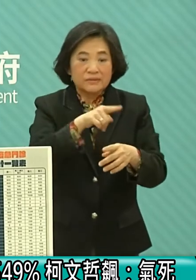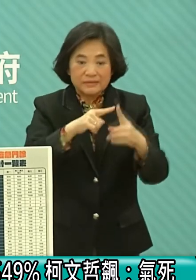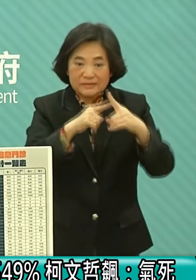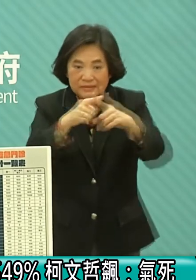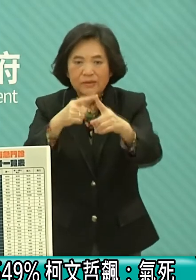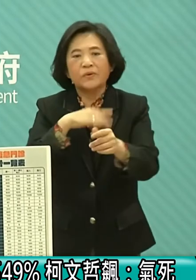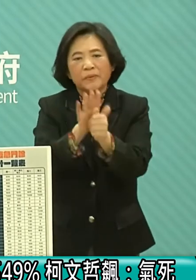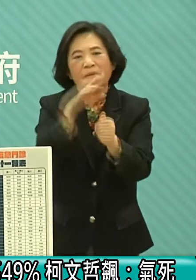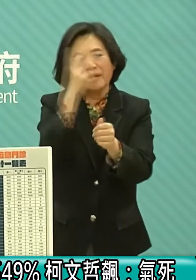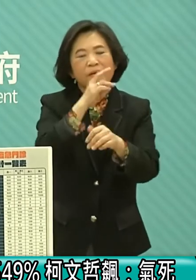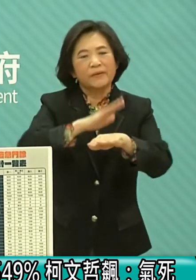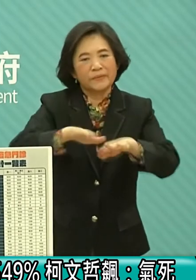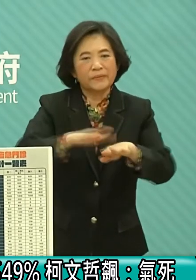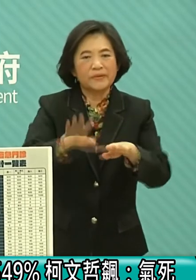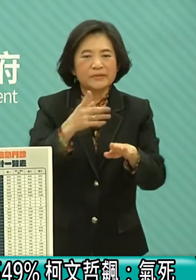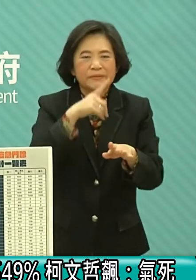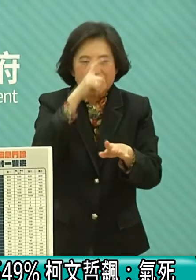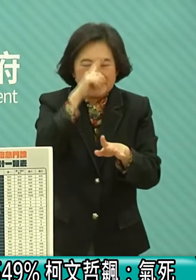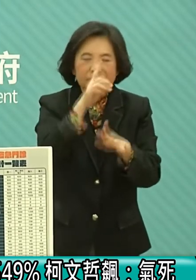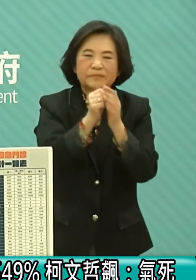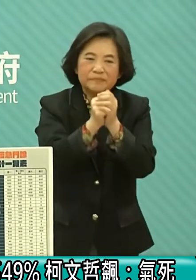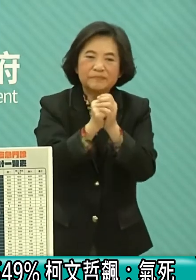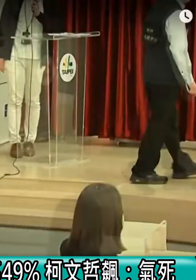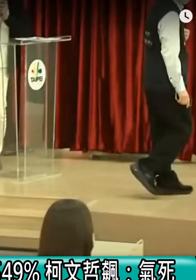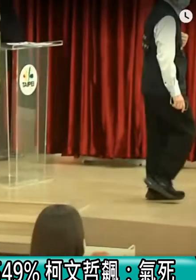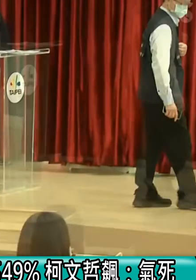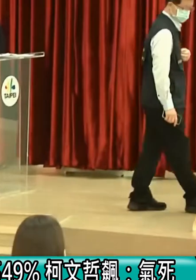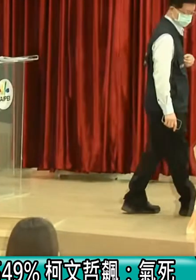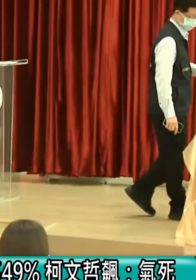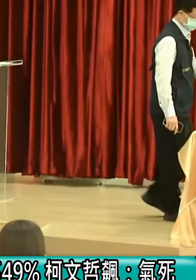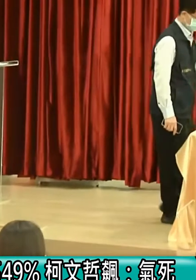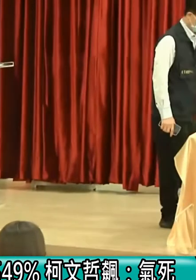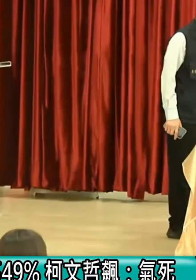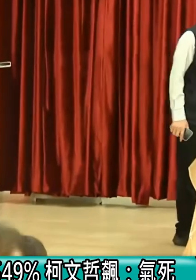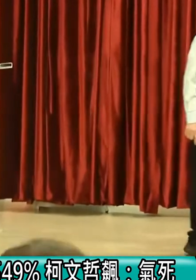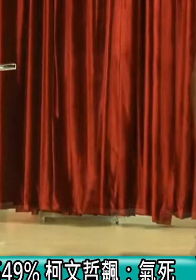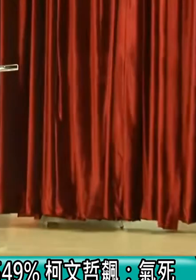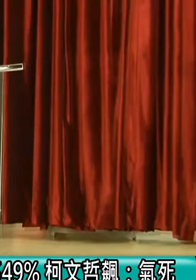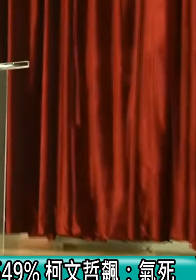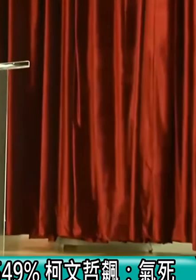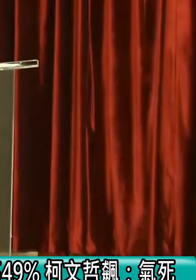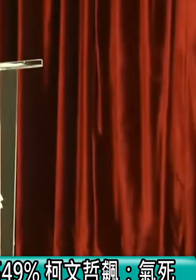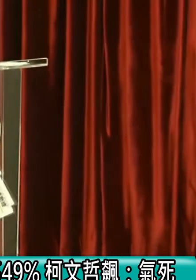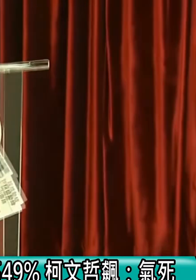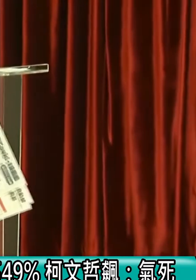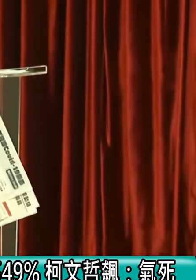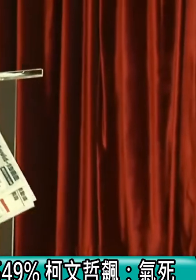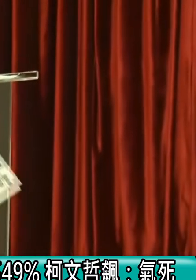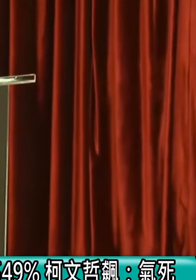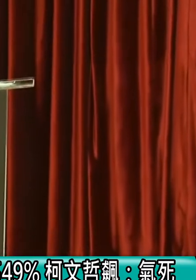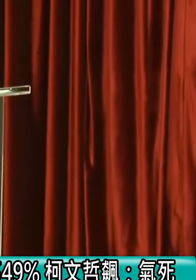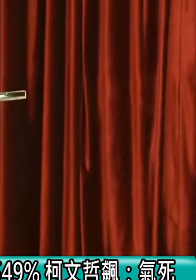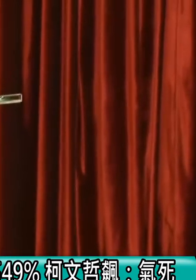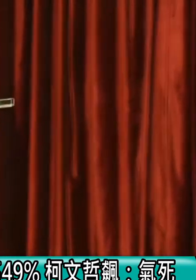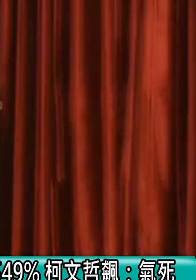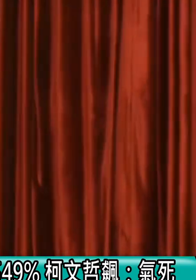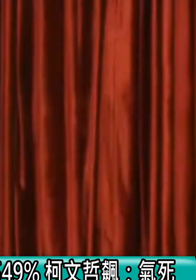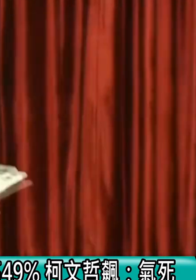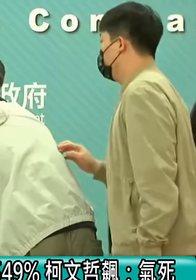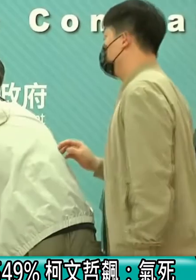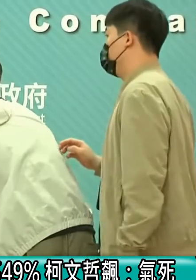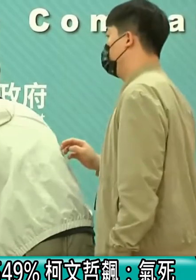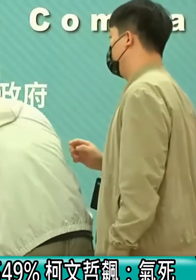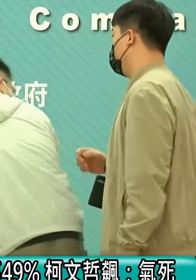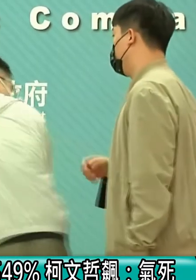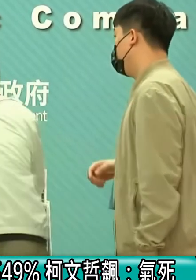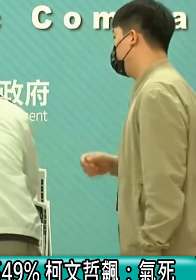给你看，还是给你看，但是我还是鼓励大家预约。 不过话锋一转。柯文哲抱怨防疫急门诊被爽约率